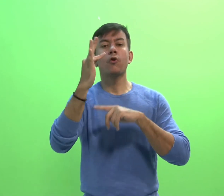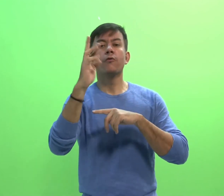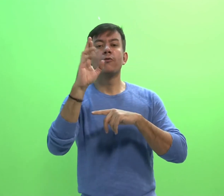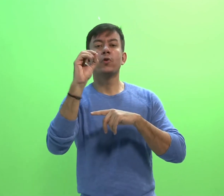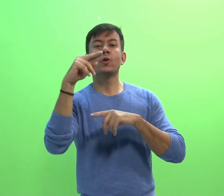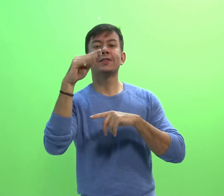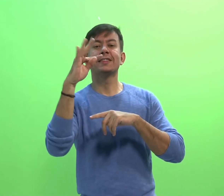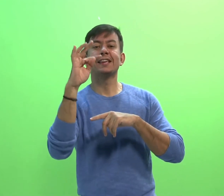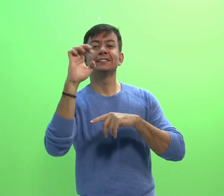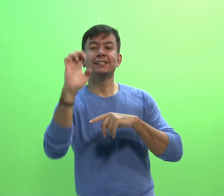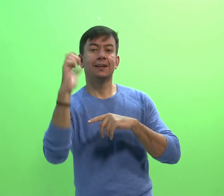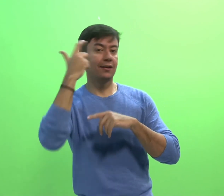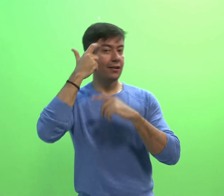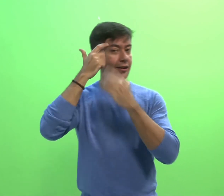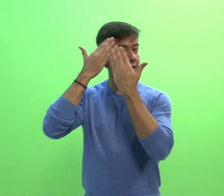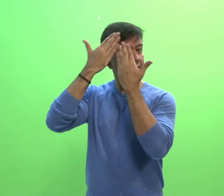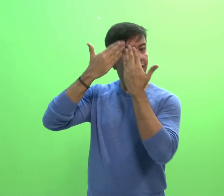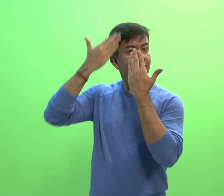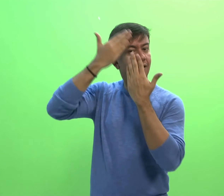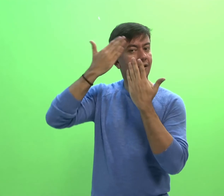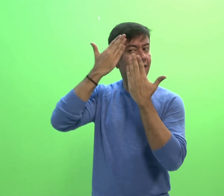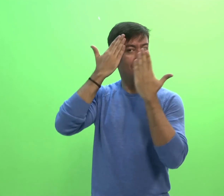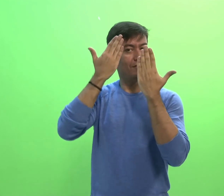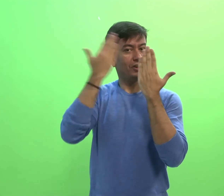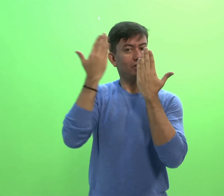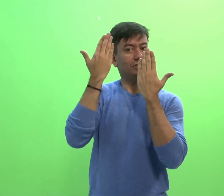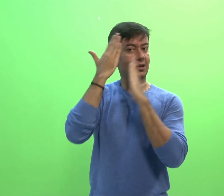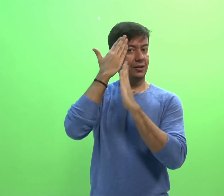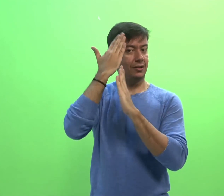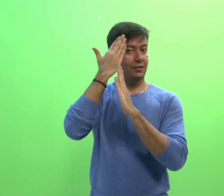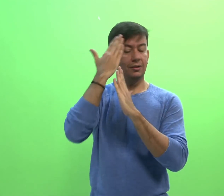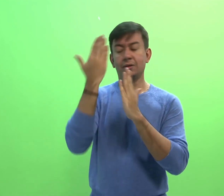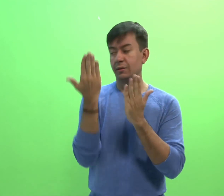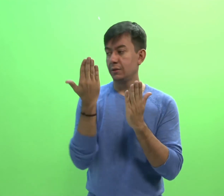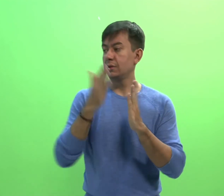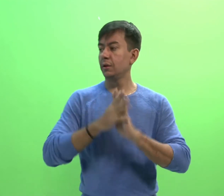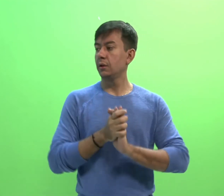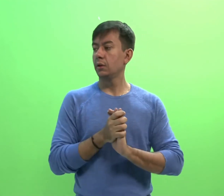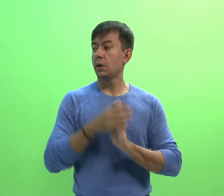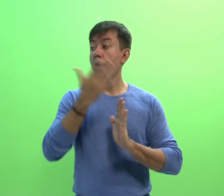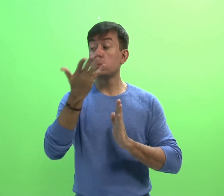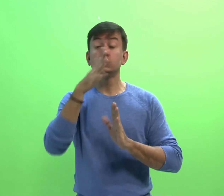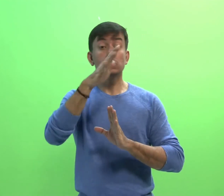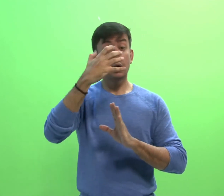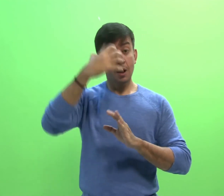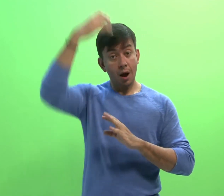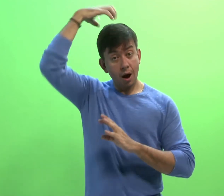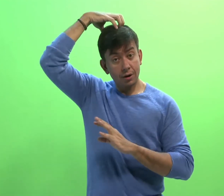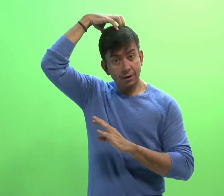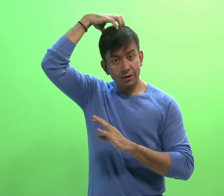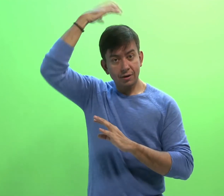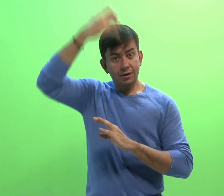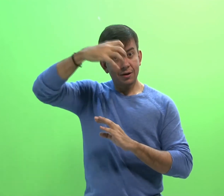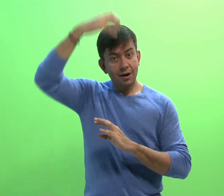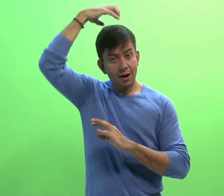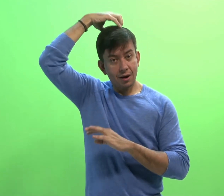Então, é na parte lateral da testa. Sinal para rei. Então, é feito